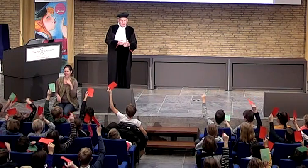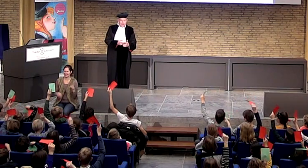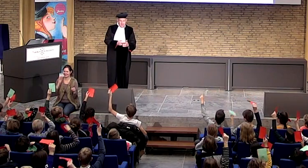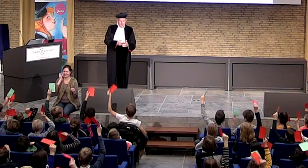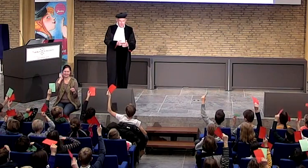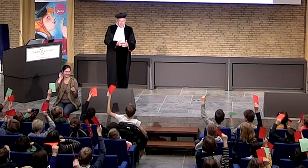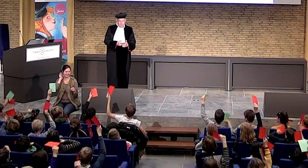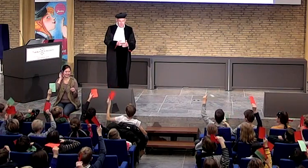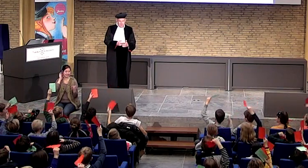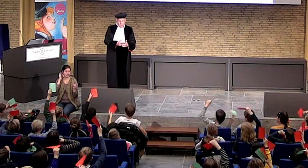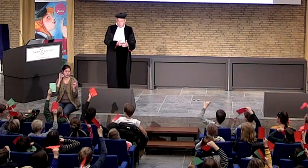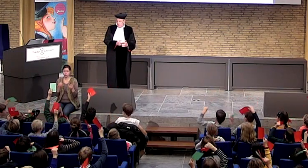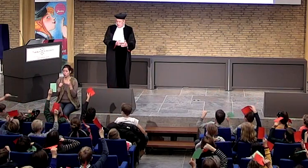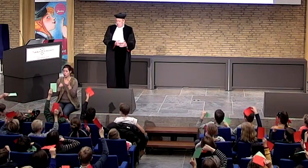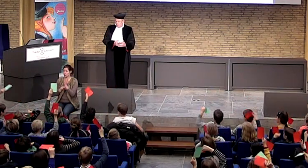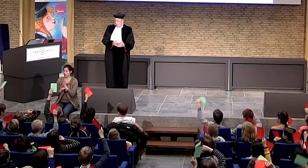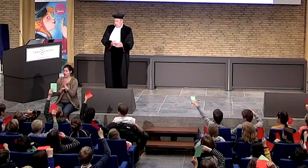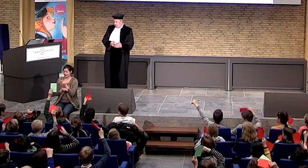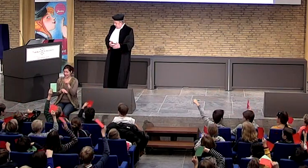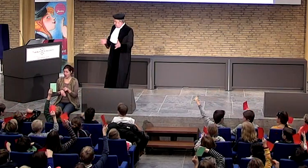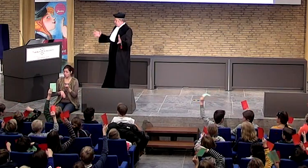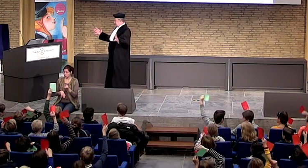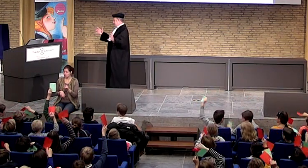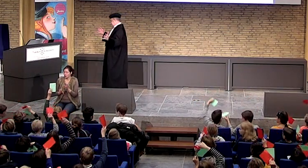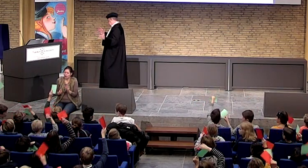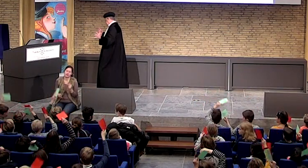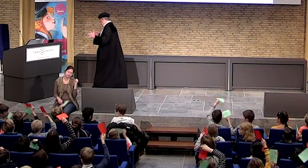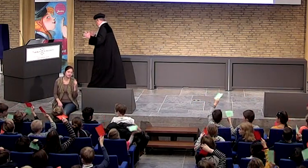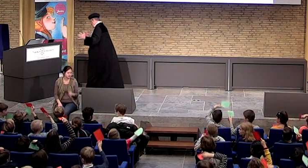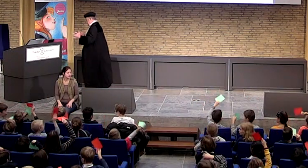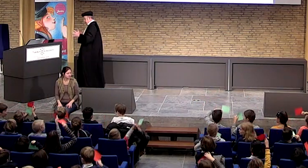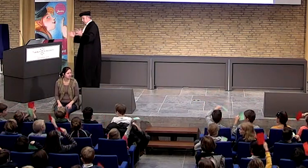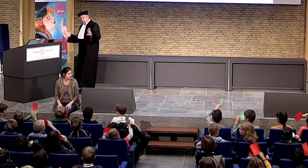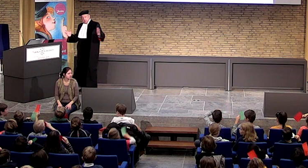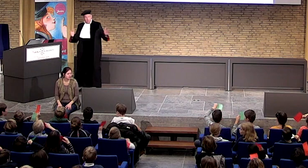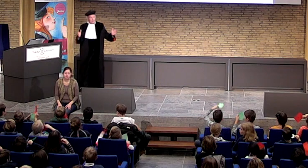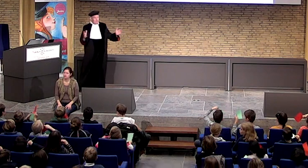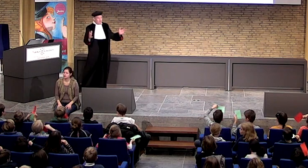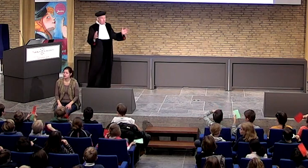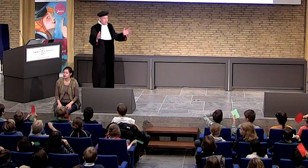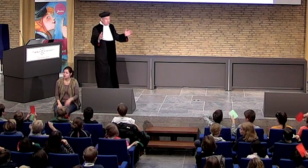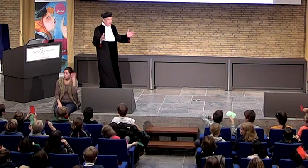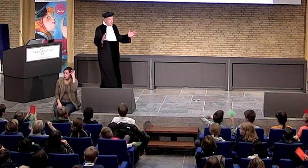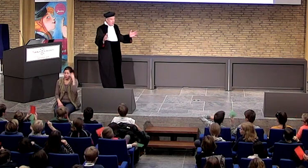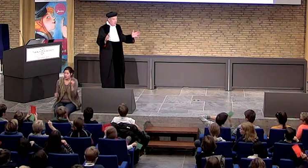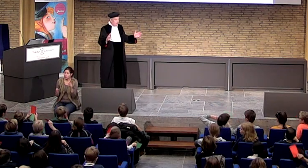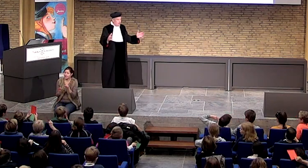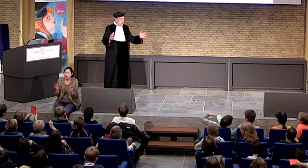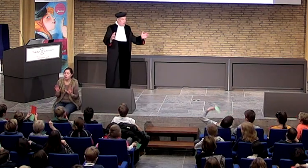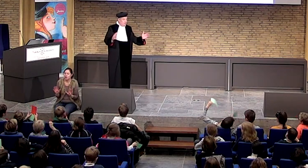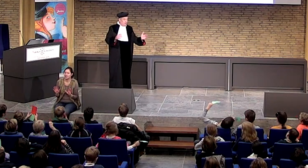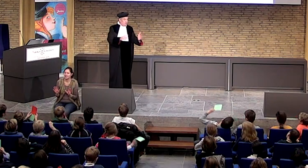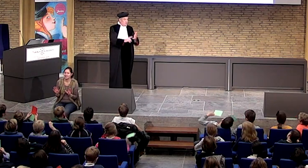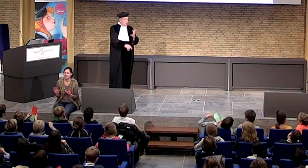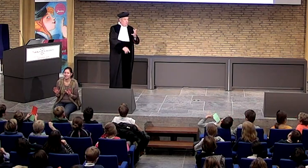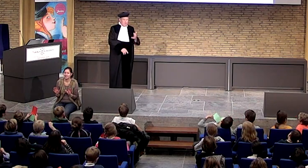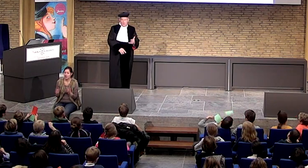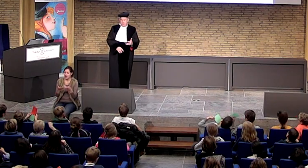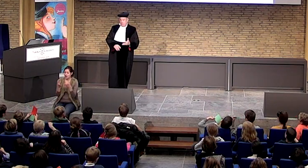moet een leraar zijn? Ja, moet gewoon een leraar. Oké. Maar we lossen het probleem niet op, hè?